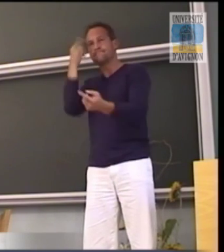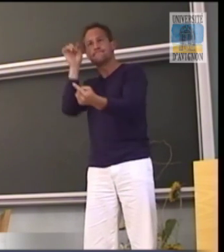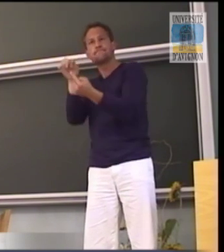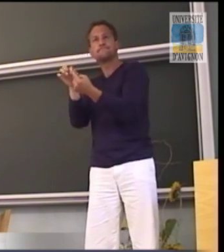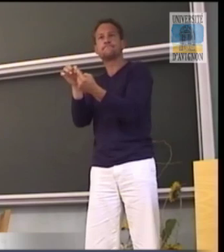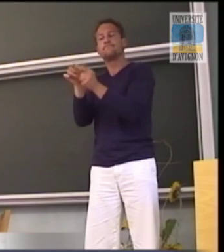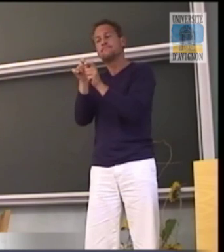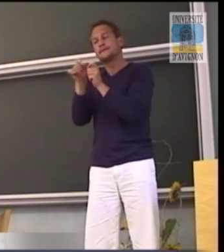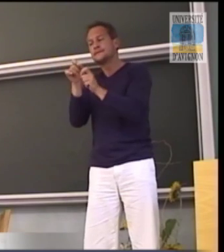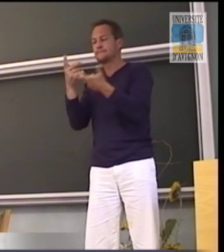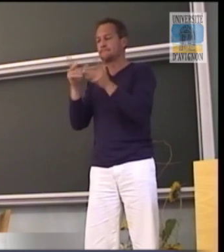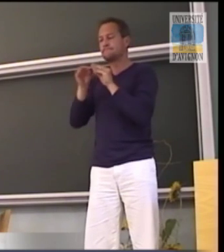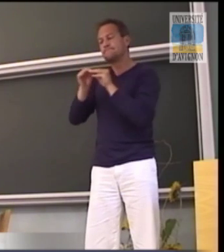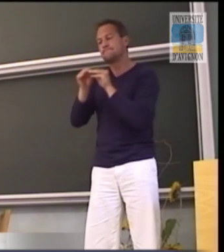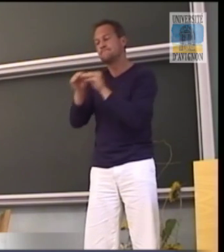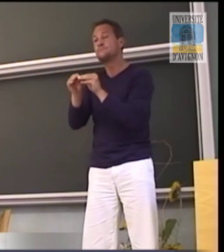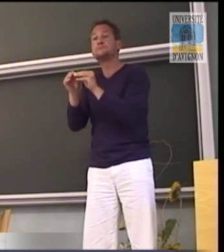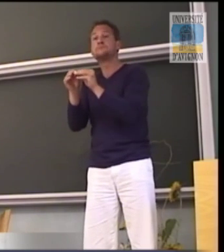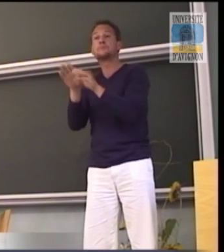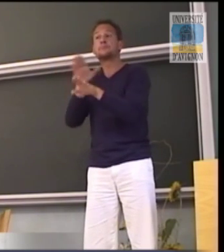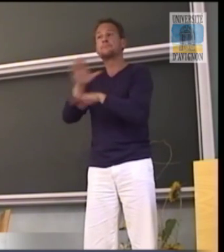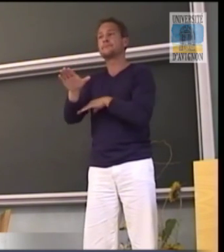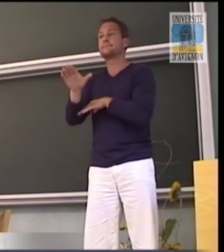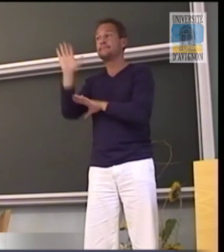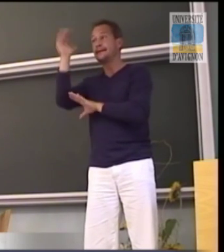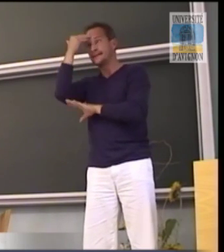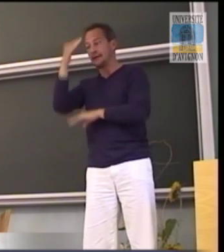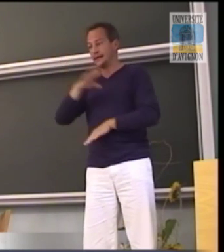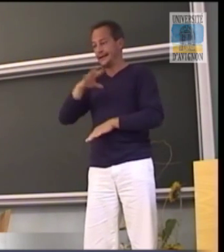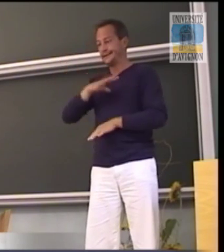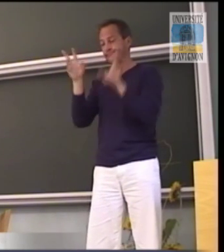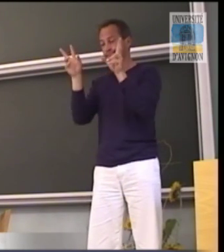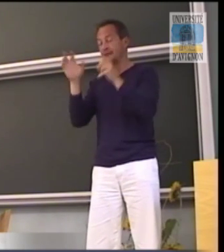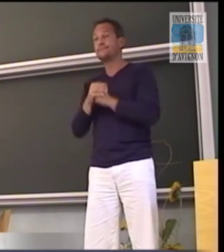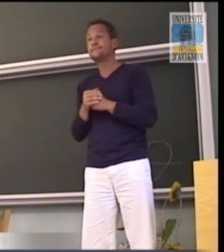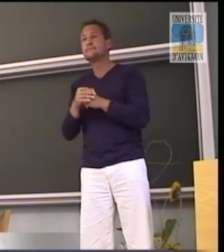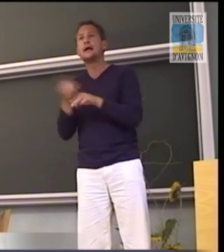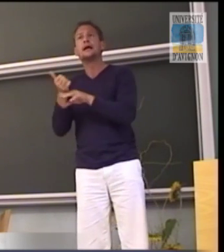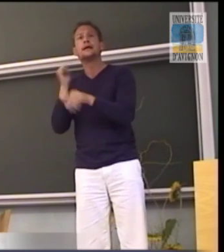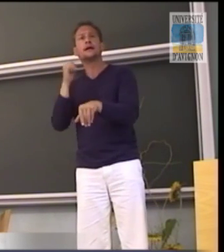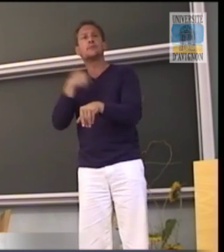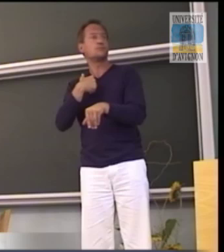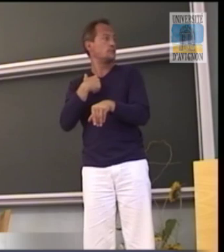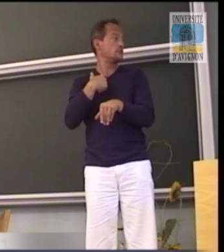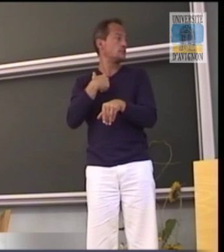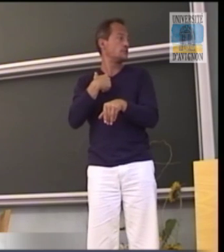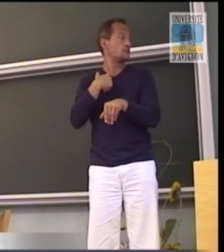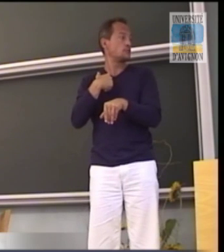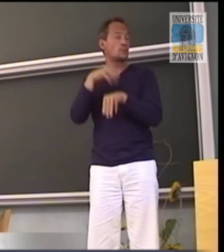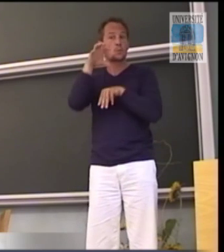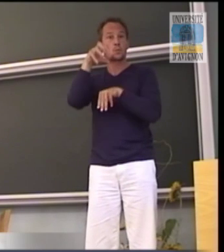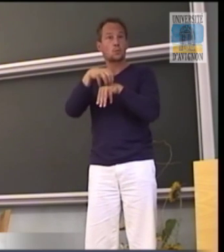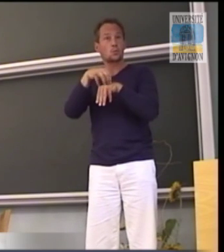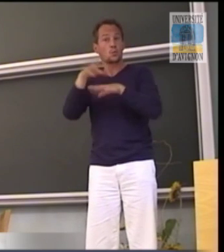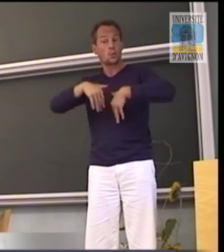savoir-être. Et c'est bizarre, d'ailleurs, hier j'étais à Pôle emploi avec Roger Miremont, comédien qui a une